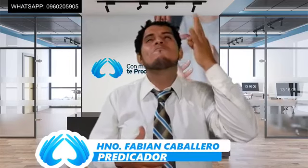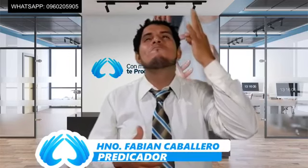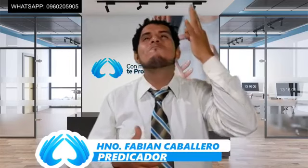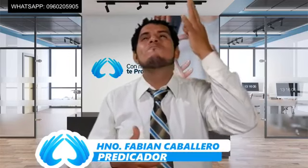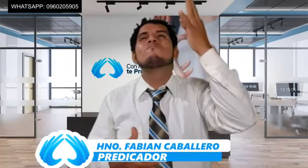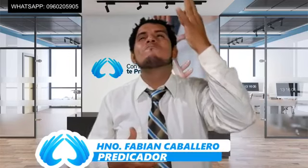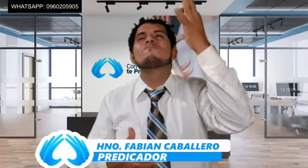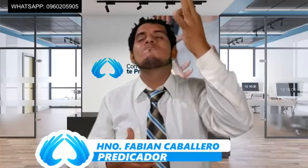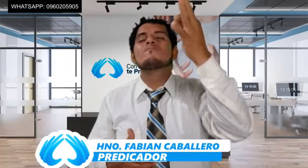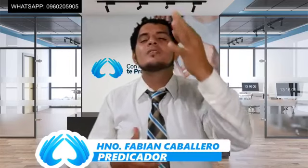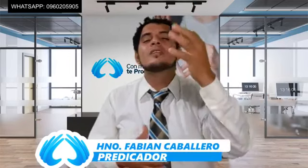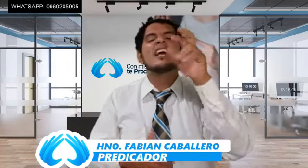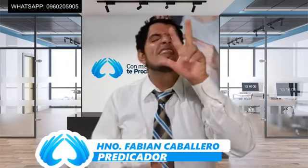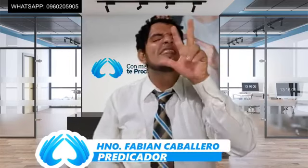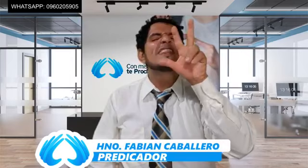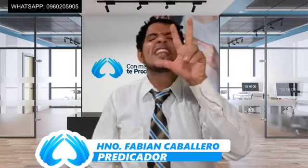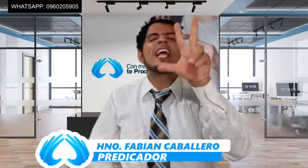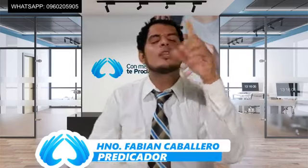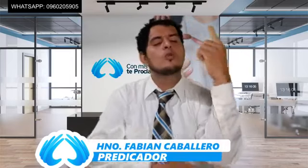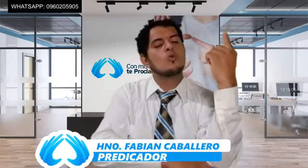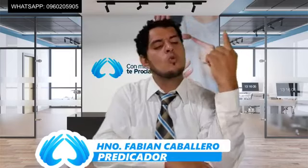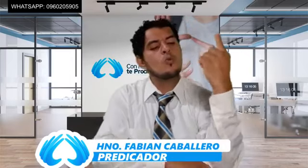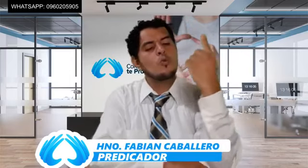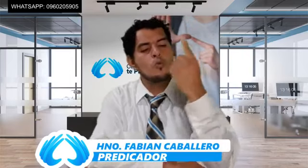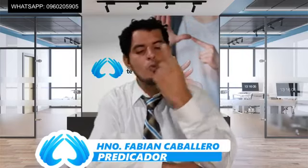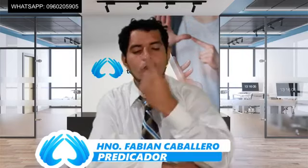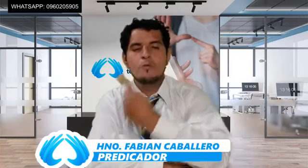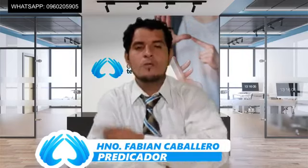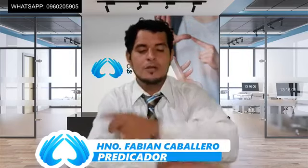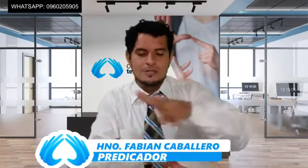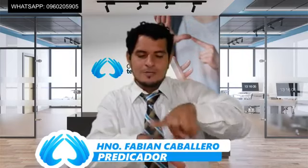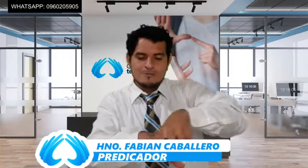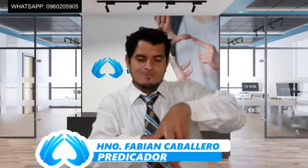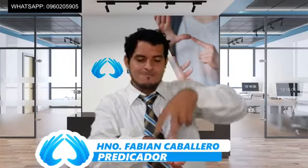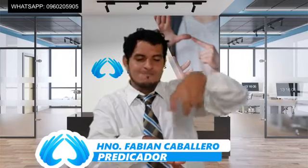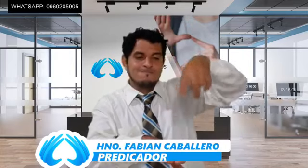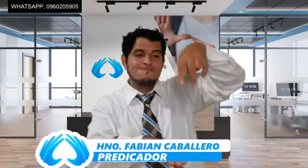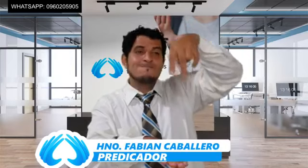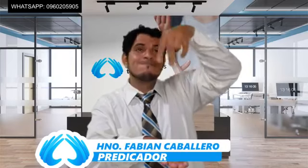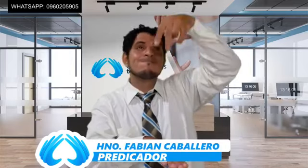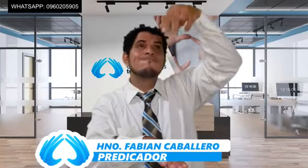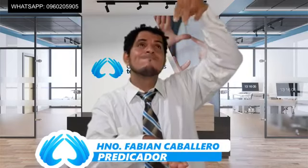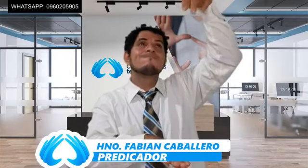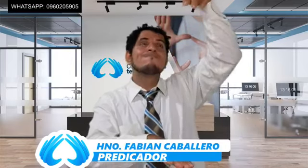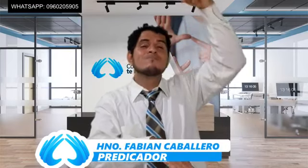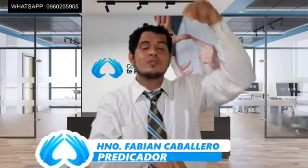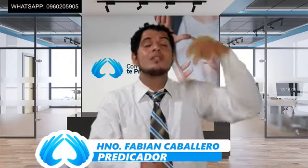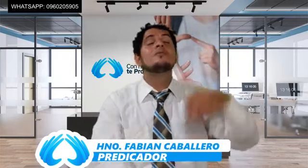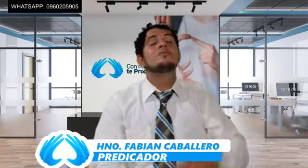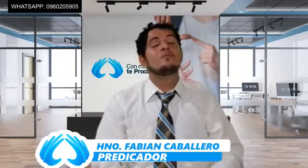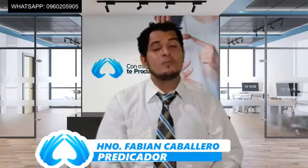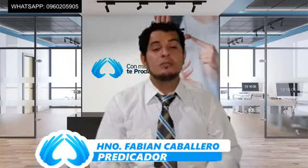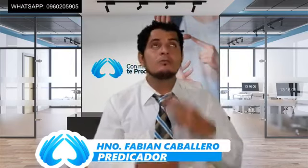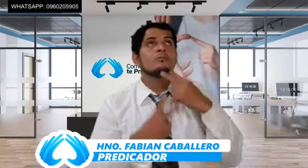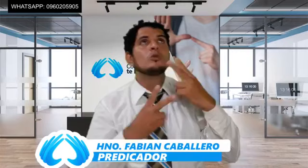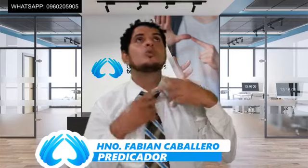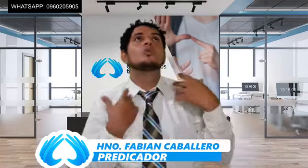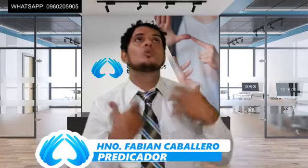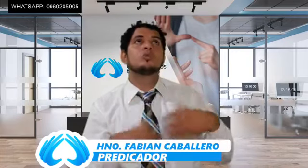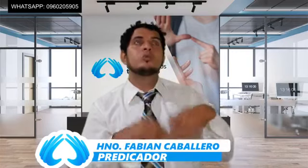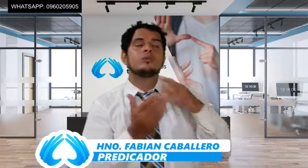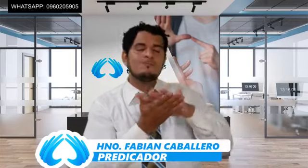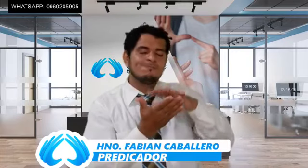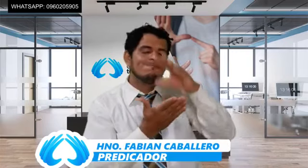y resucitase de los muertos al tercer día. Eso lo encontramos en